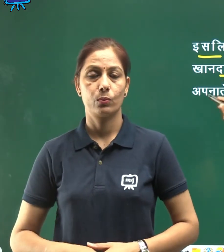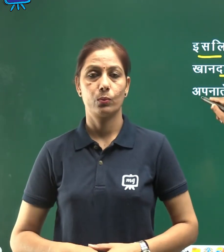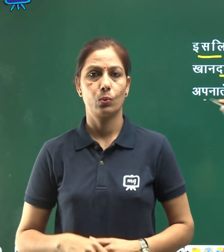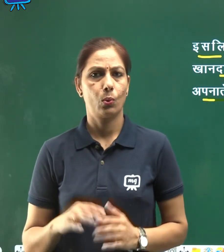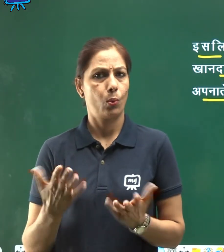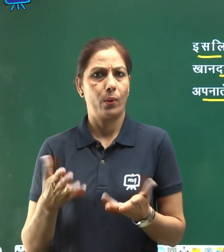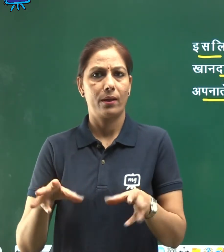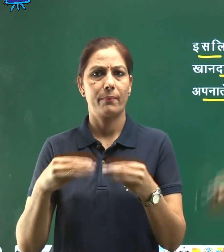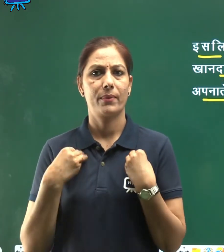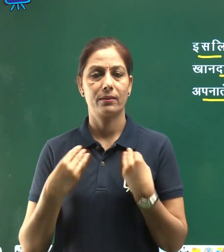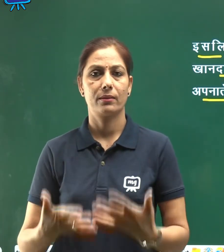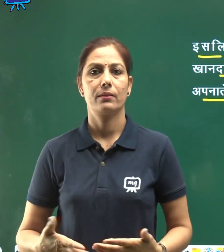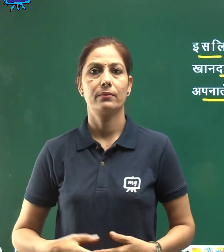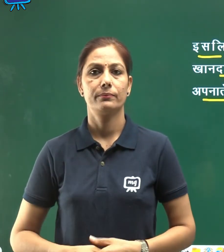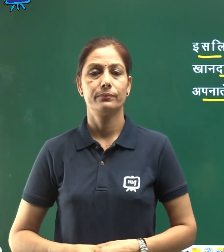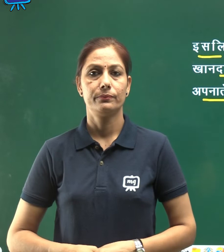नहीं अपनाते हैं।